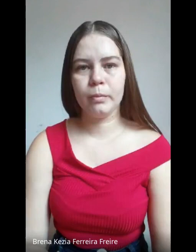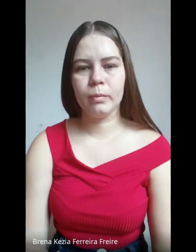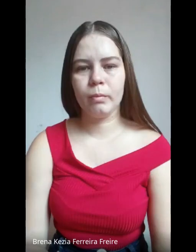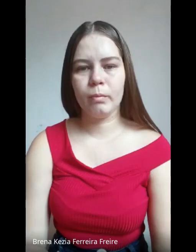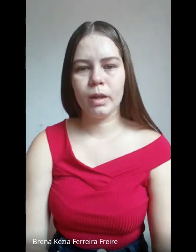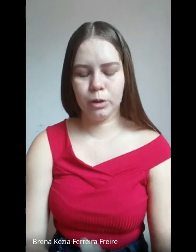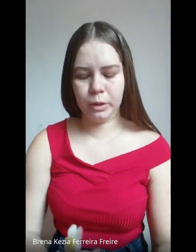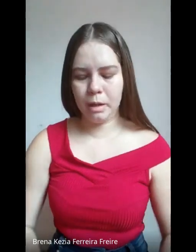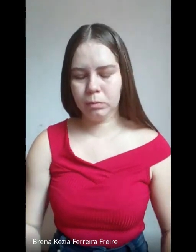Duda?